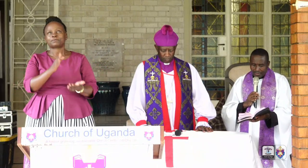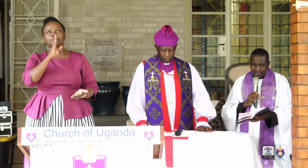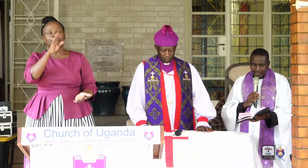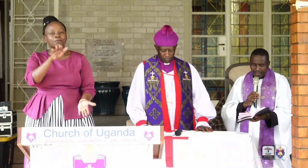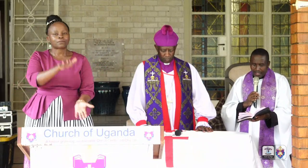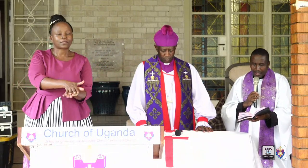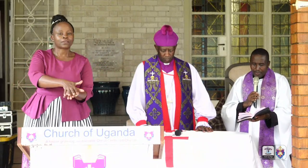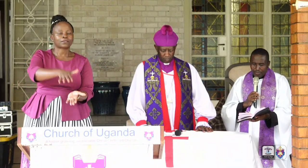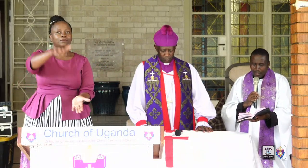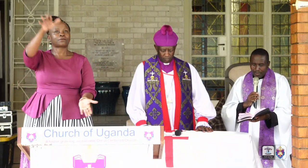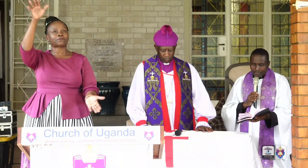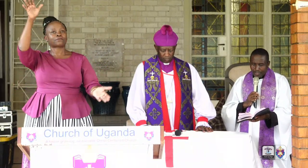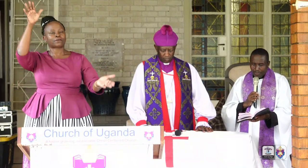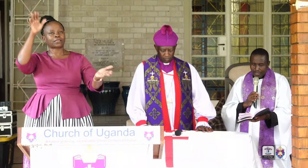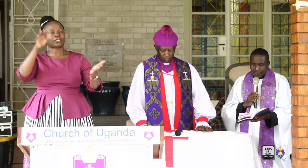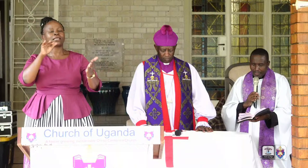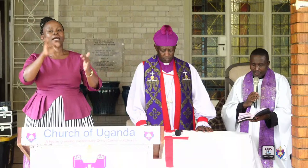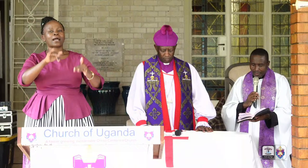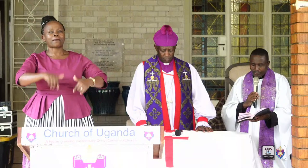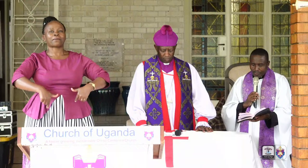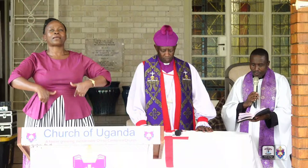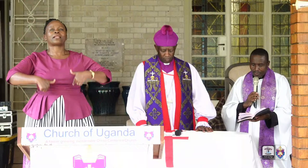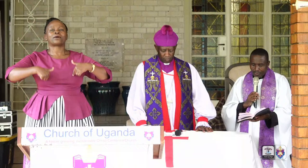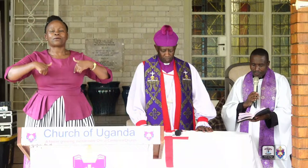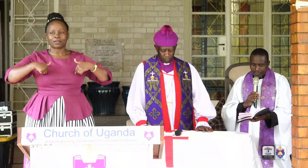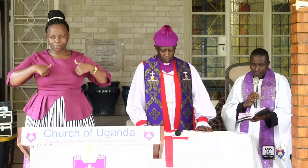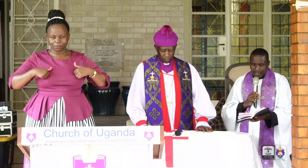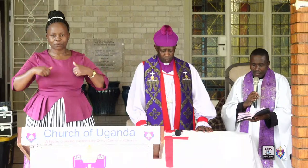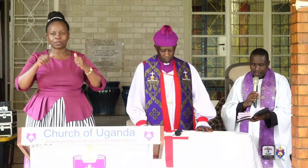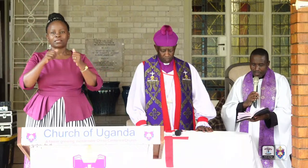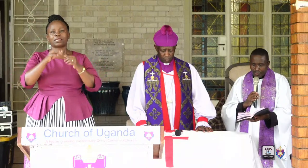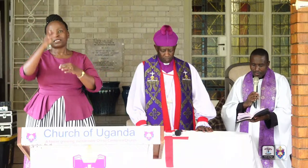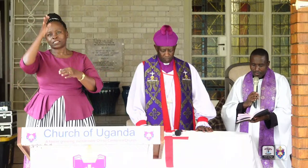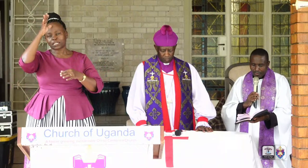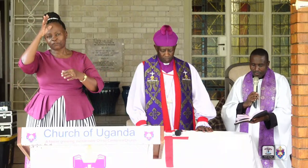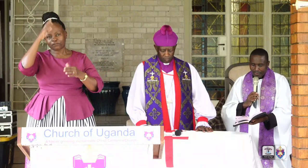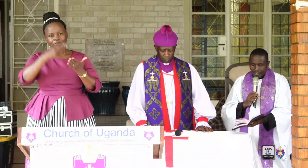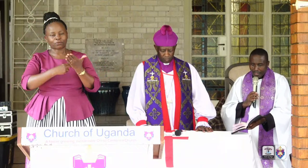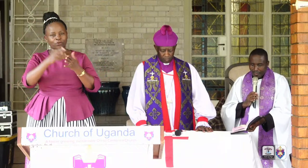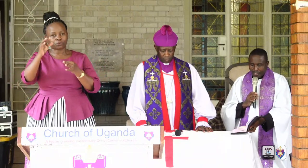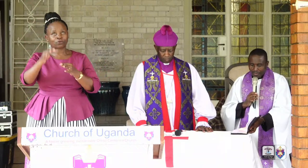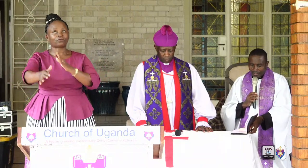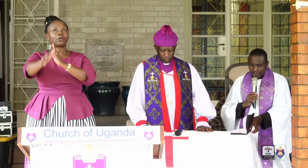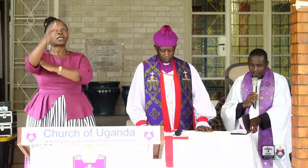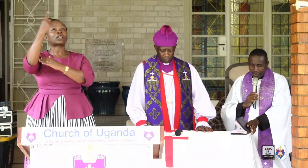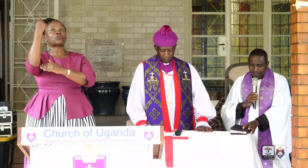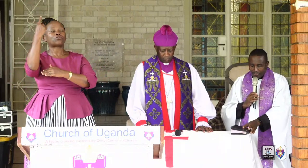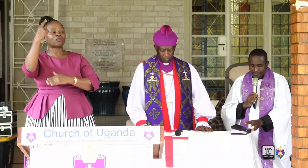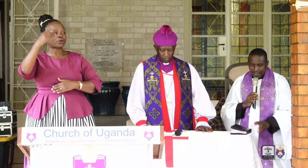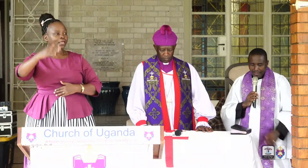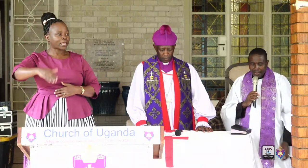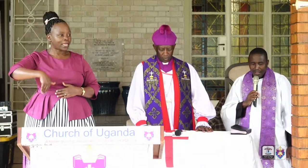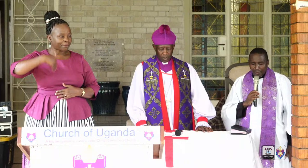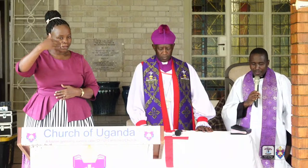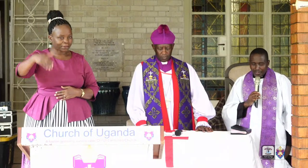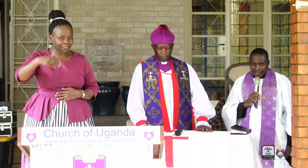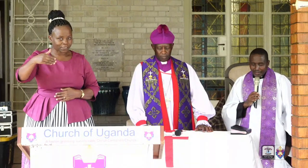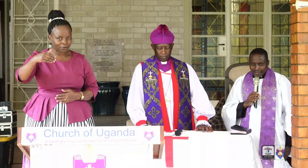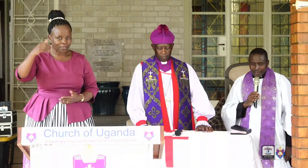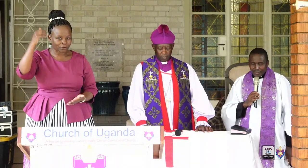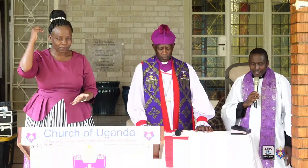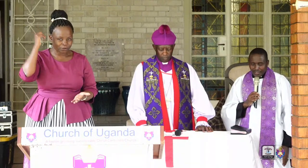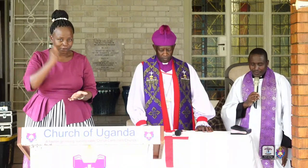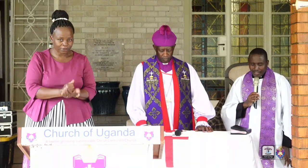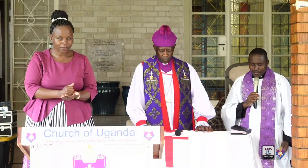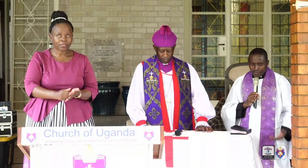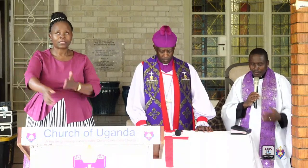otenderezebwe, abeera omulamu afugira munnaawe ne Kitaffe omwoyo omutukuvu, Katonda omu emirembe gitagwawo. Amiina.